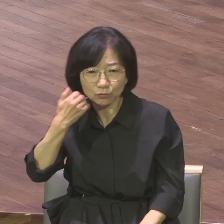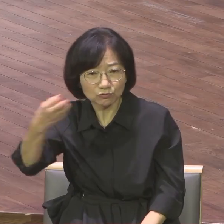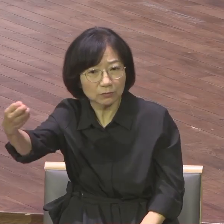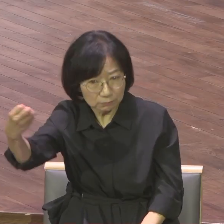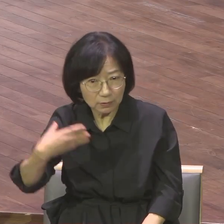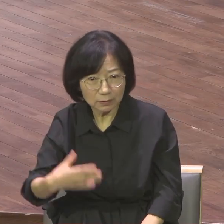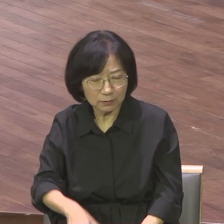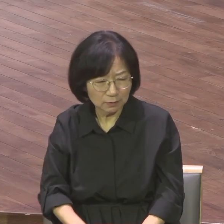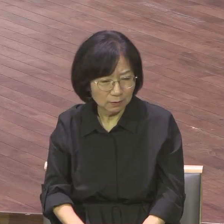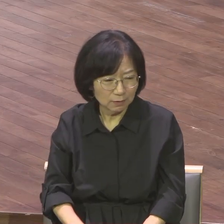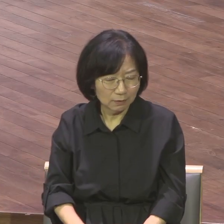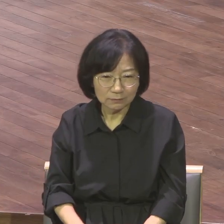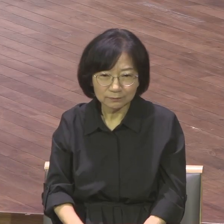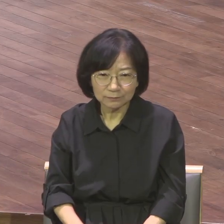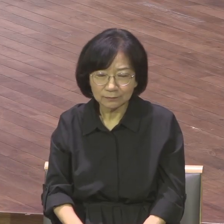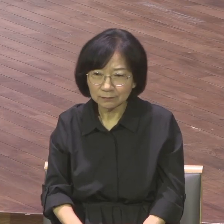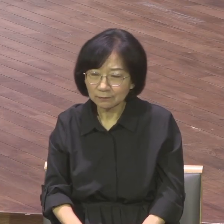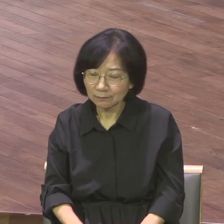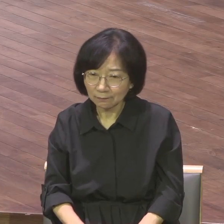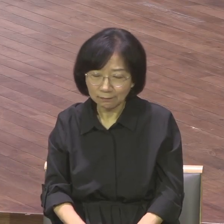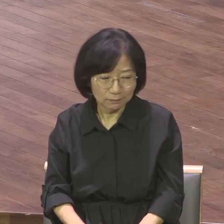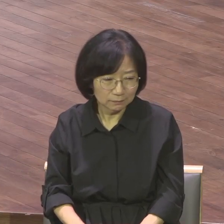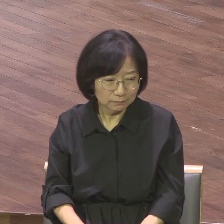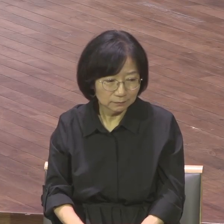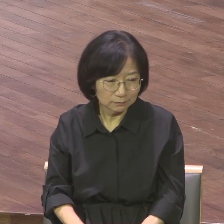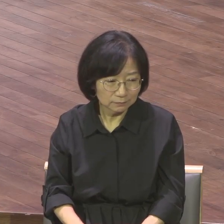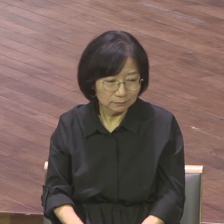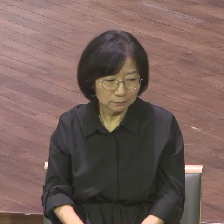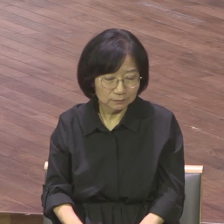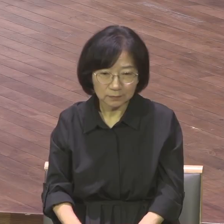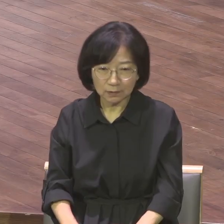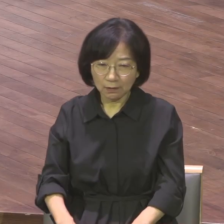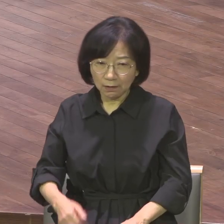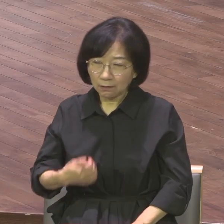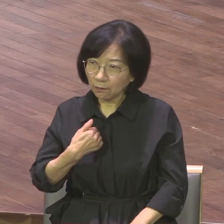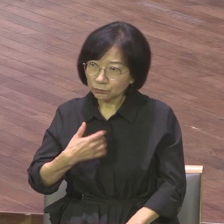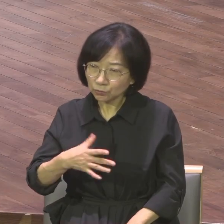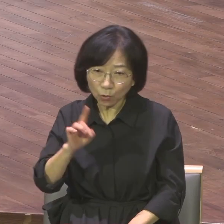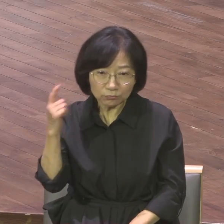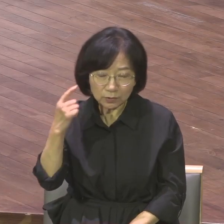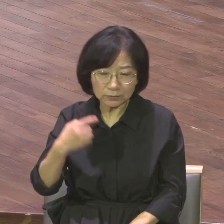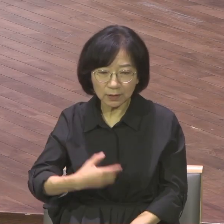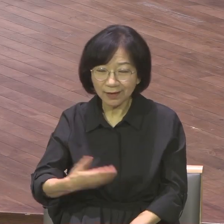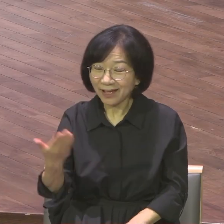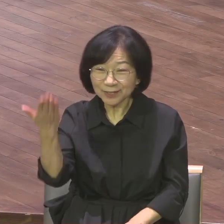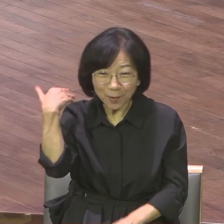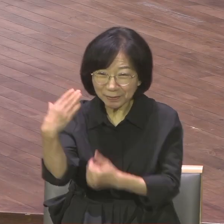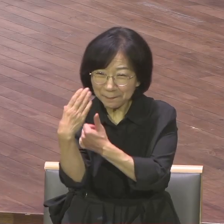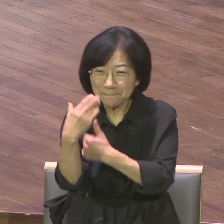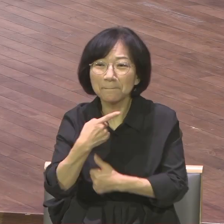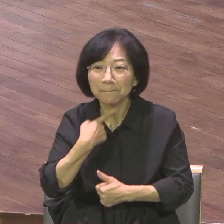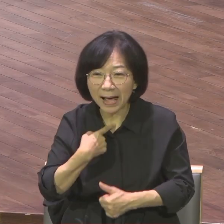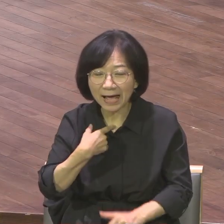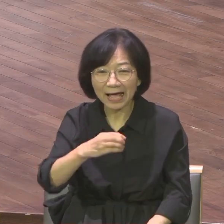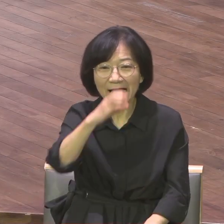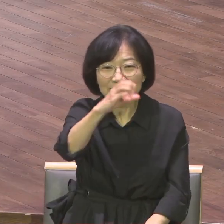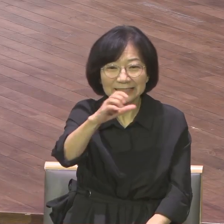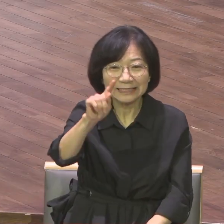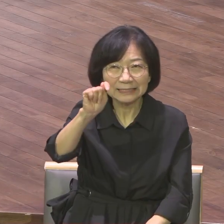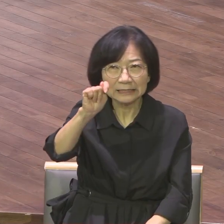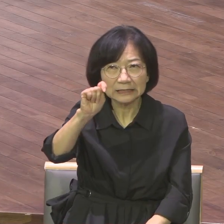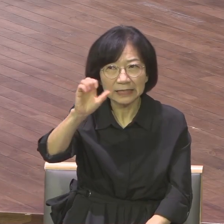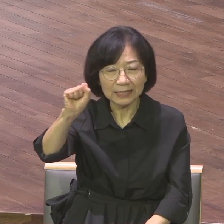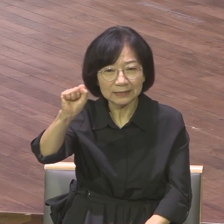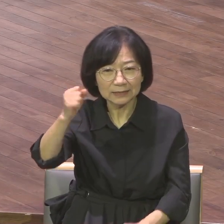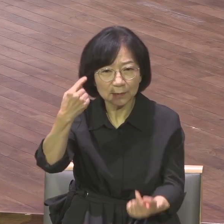우리가 나도 처음 들었어요. 히트에서보다 2배나 크다고. 난 몰랐어요. 근데 그런 데서